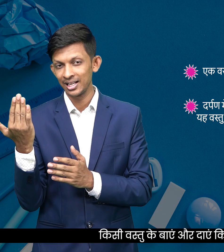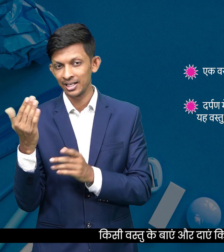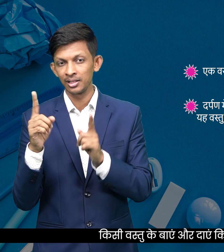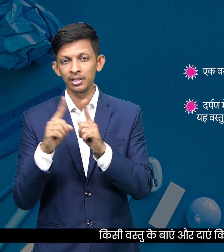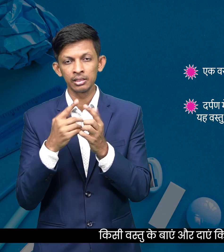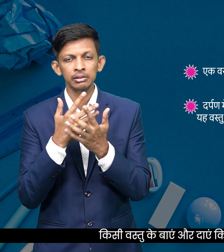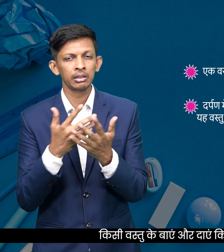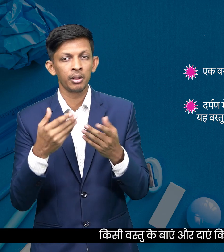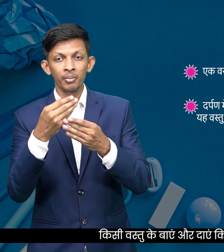उल्टे दिखाई देते हैं।